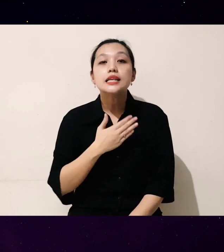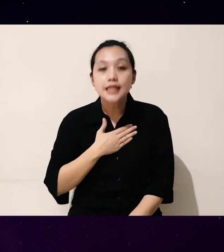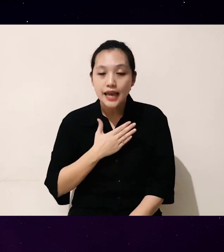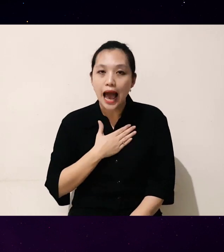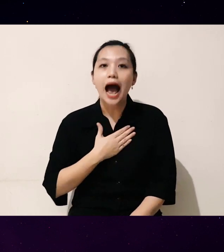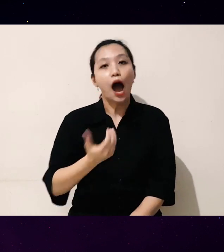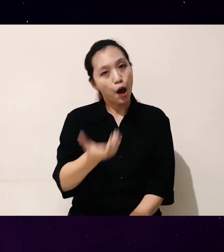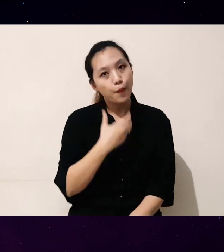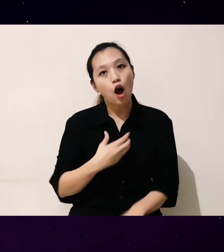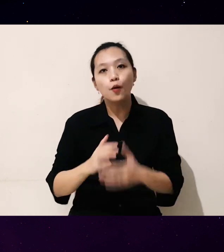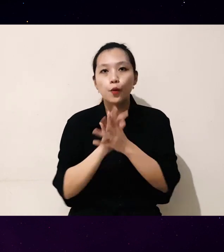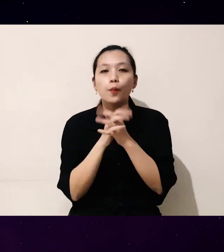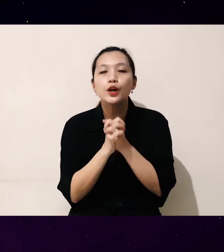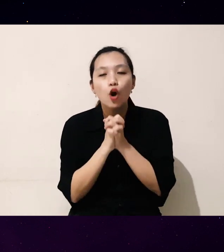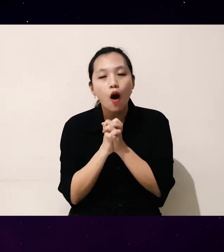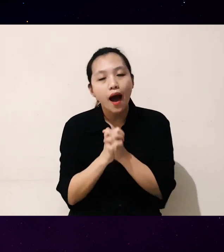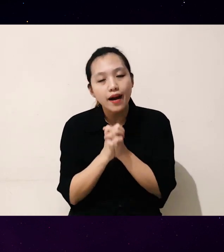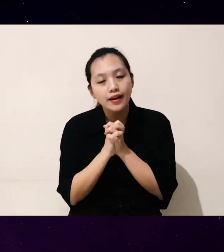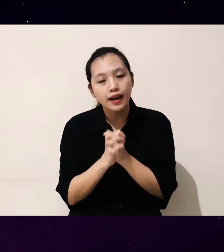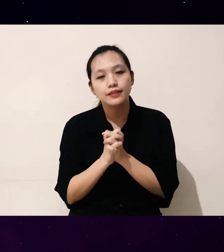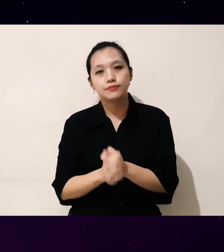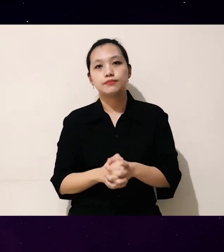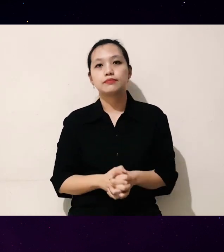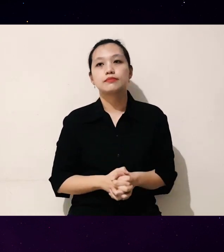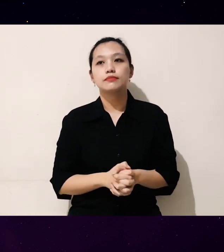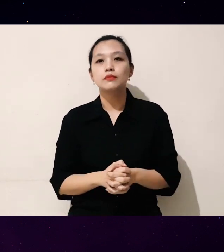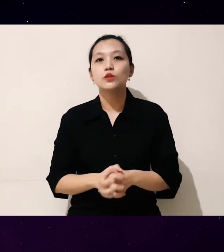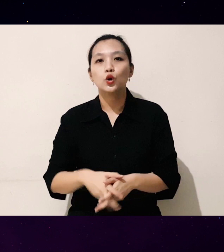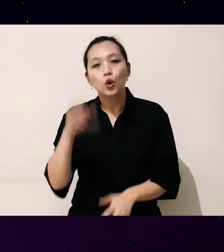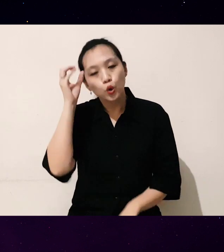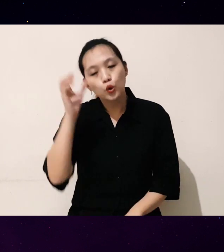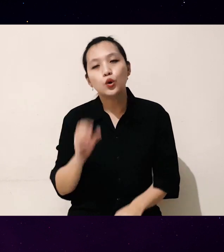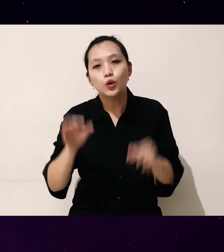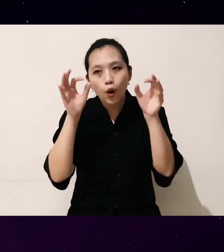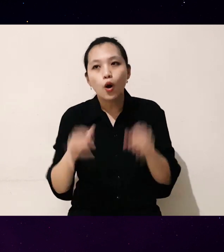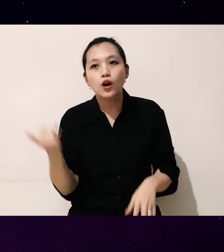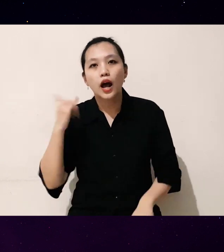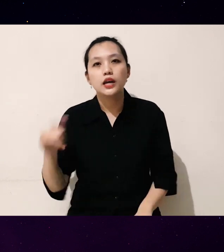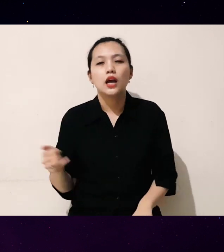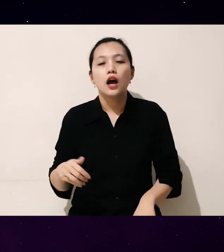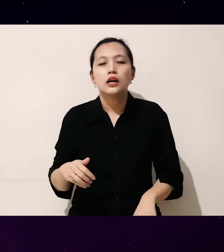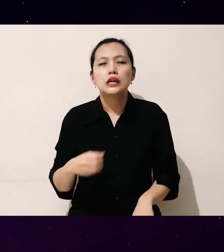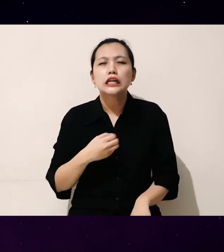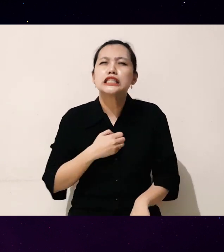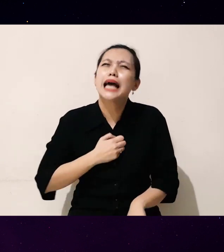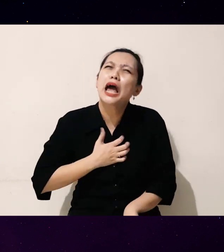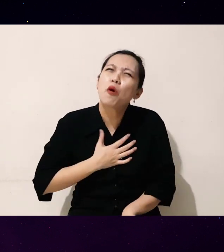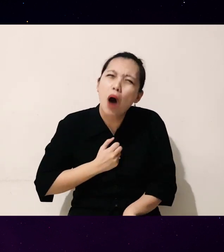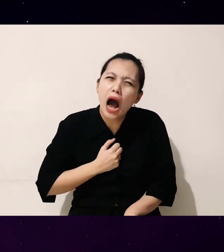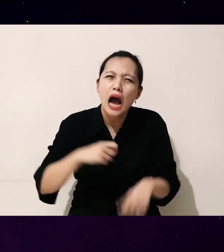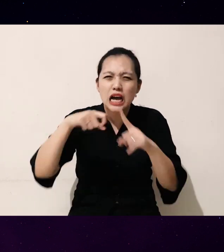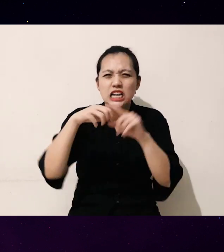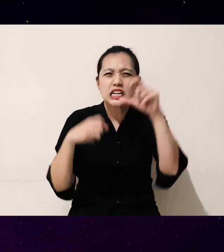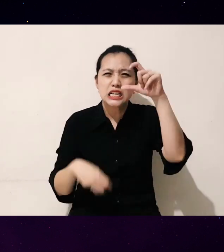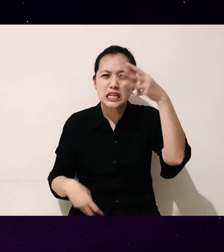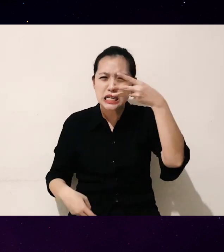kita. Tuhan berkati Anda. Saya ingin mendoakan Anda hari ini. Karena banyak daripada kita hari-hari ini yang sedang